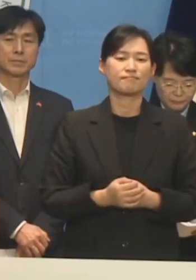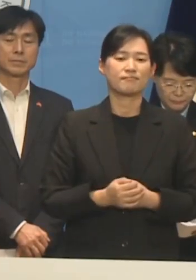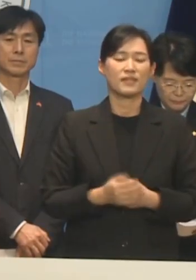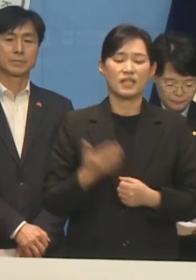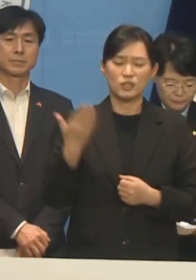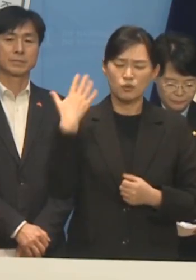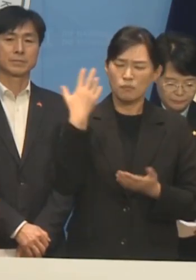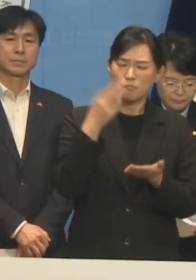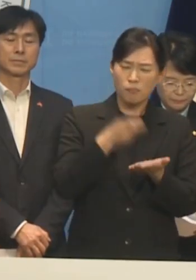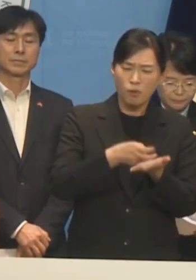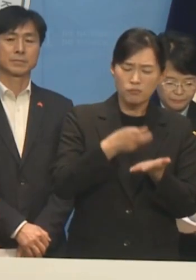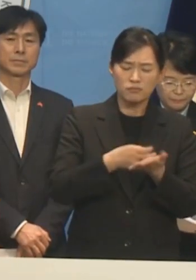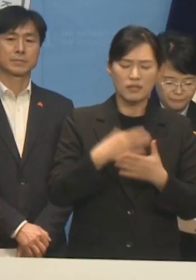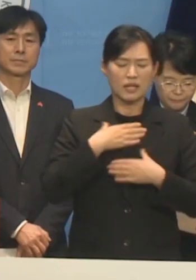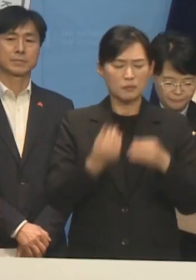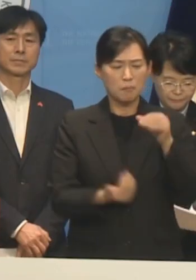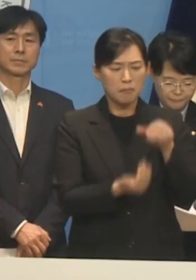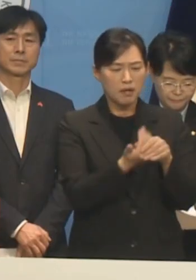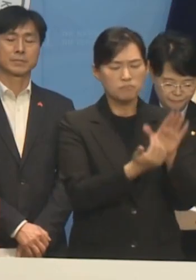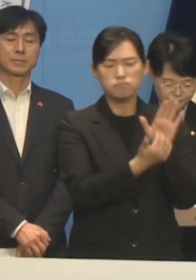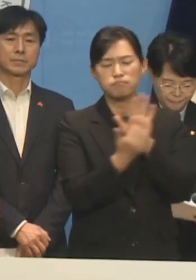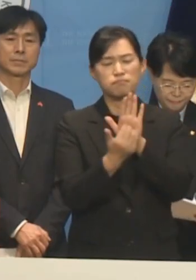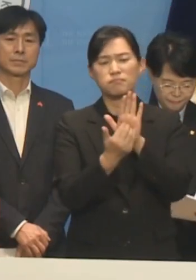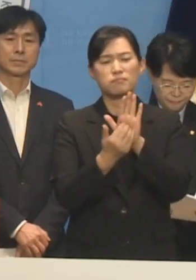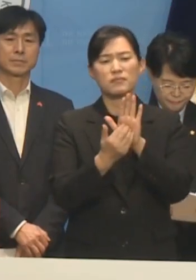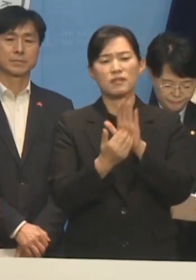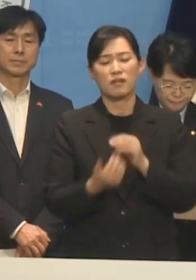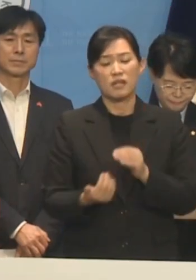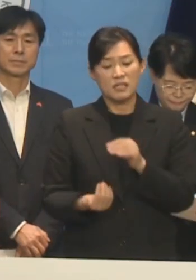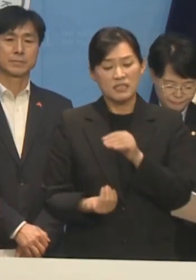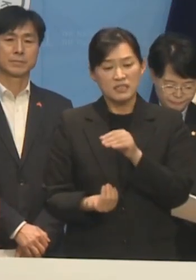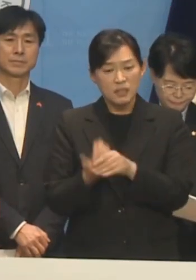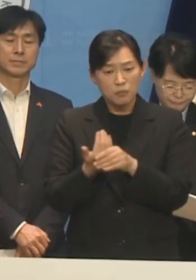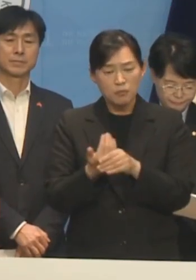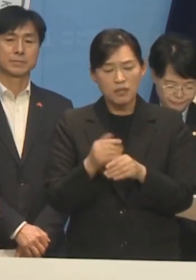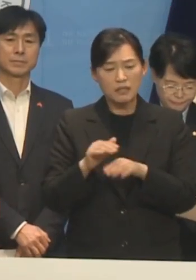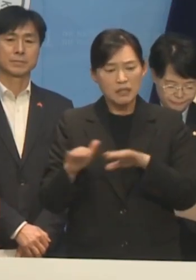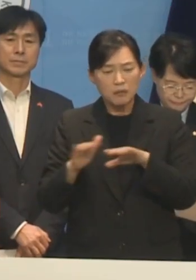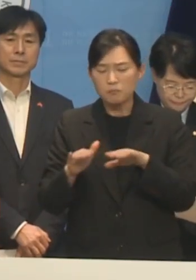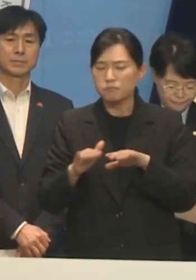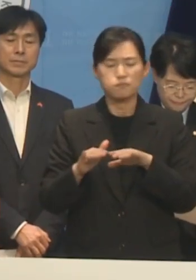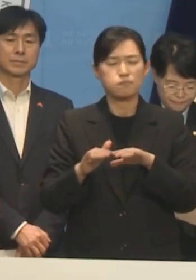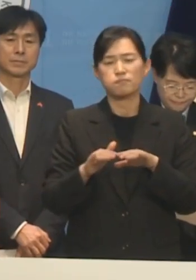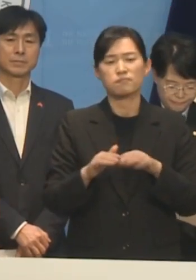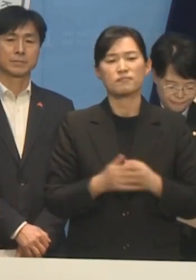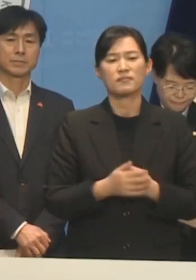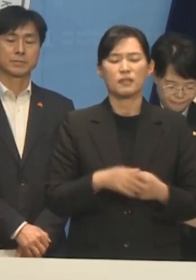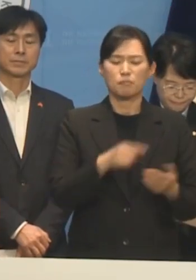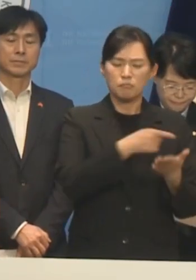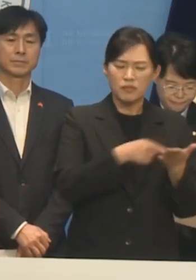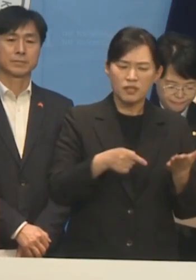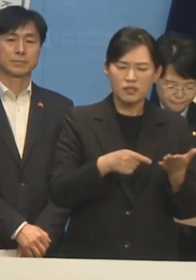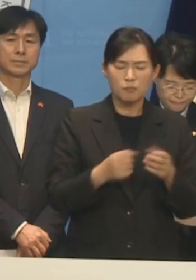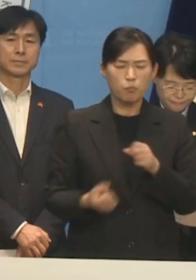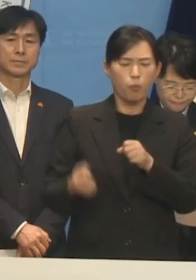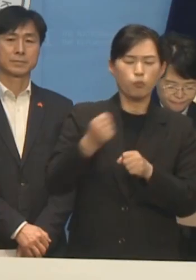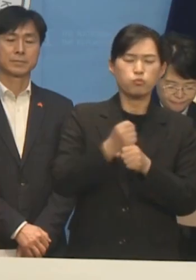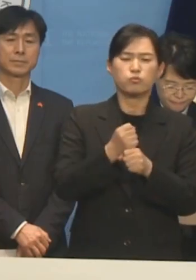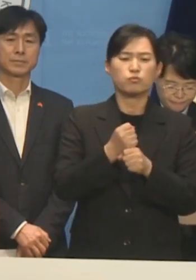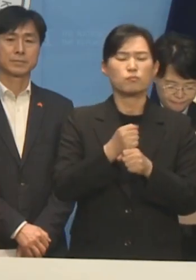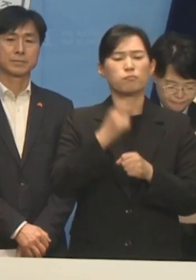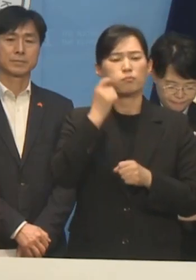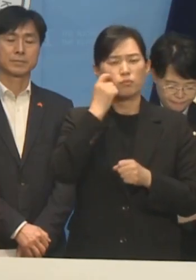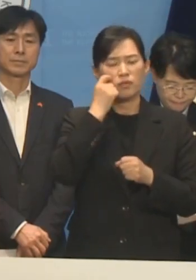기존의 법으로는 안전사고를 예방할 수도, 사고에 제대로 대응할 수도, 피해를 제대로 복구할 수도